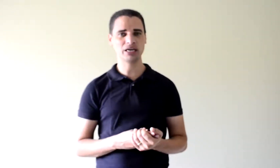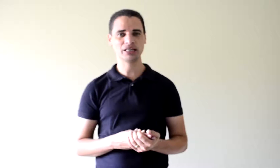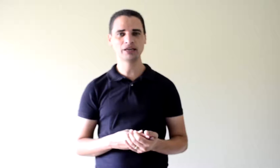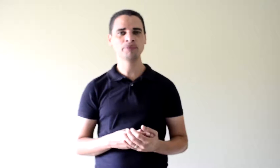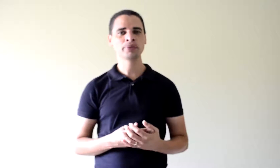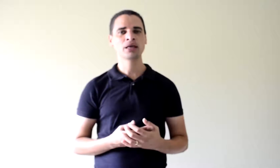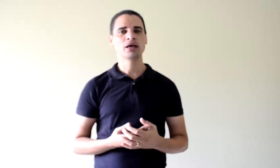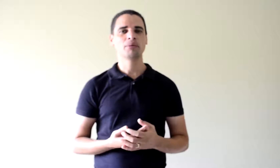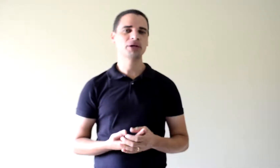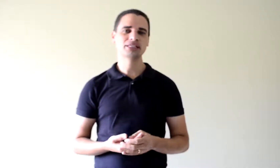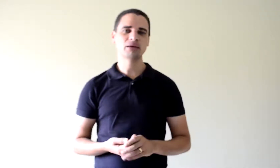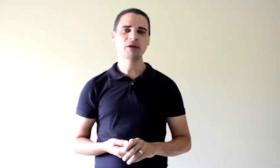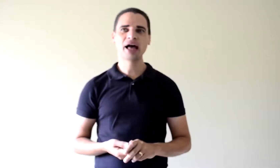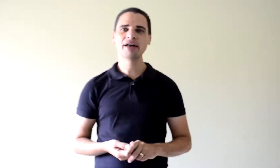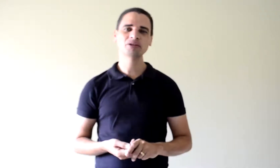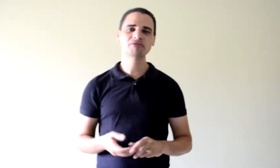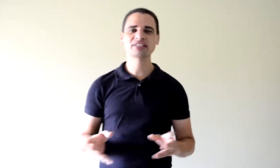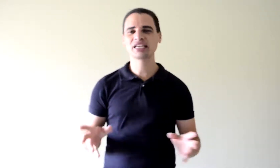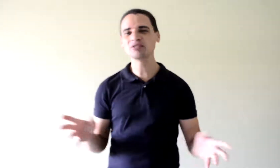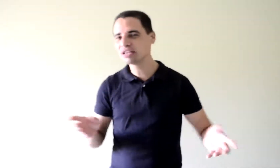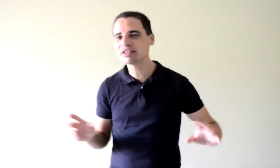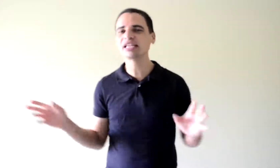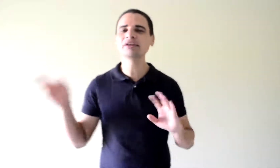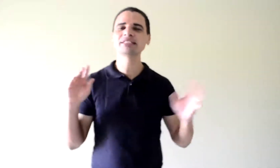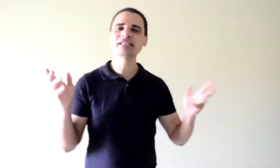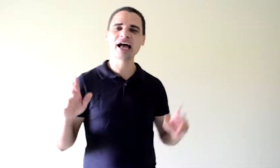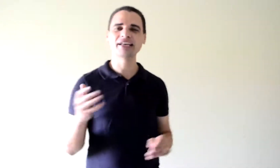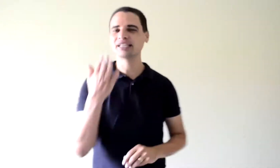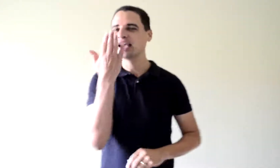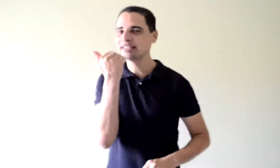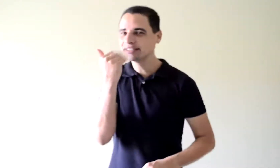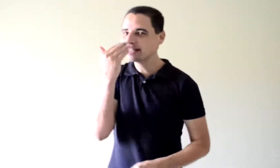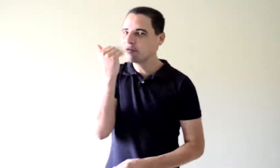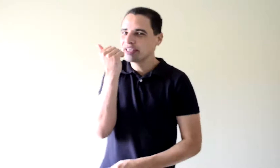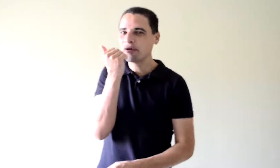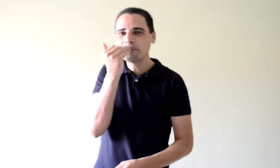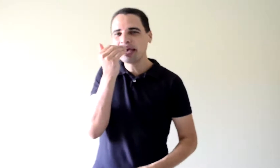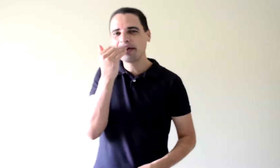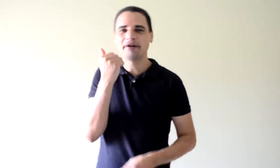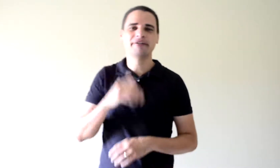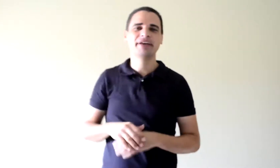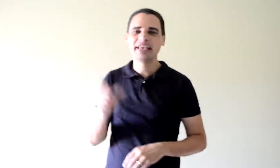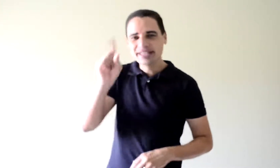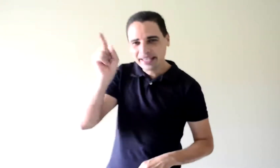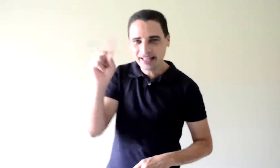né? Por exemplo, todo mundo fala assim, eu sei fazer língua de sinais, esse sinal aqui é comer, ó, esse aqui é